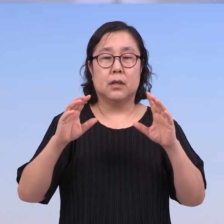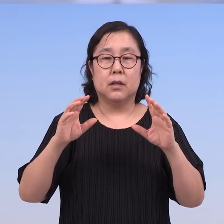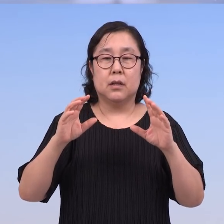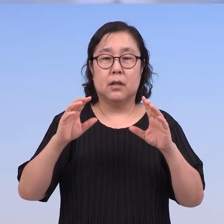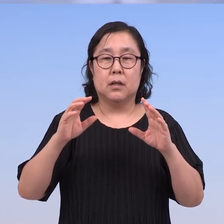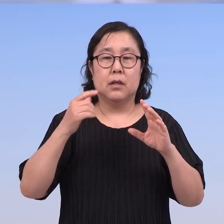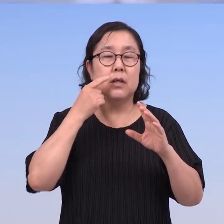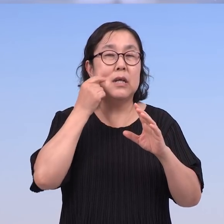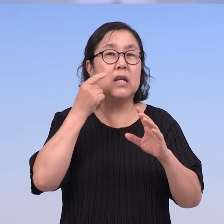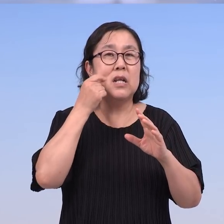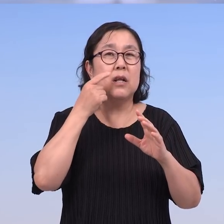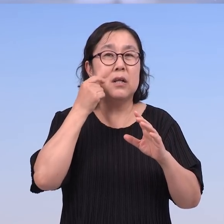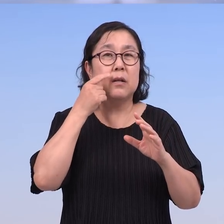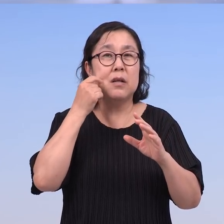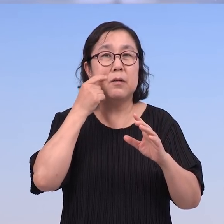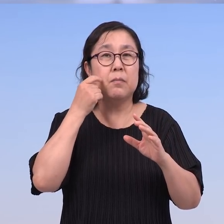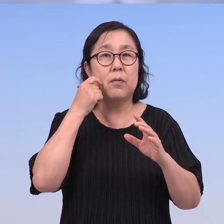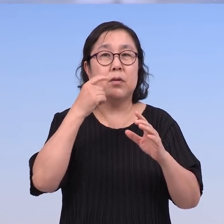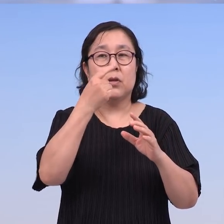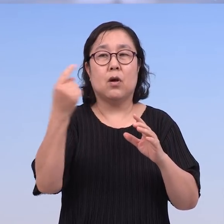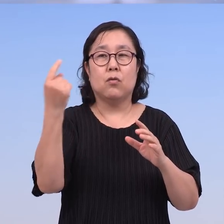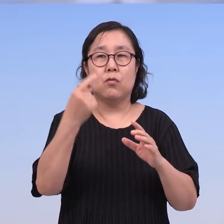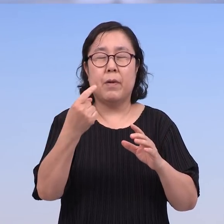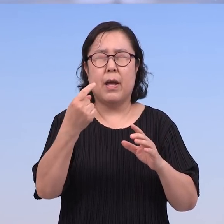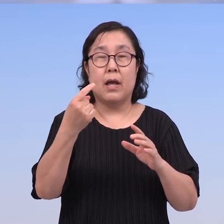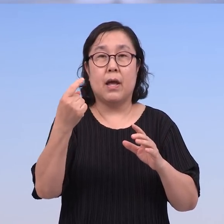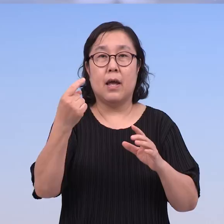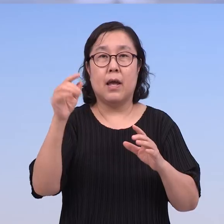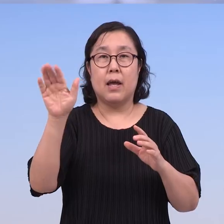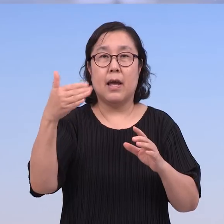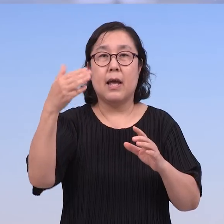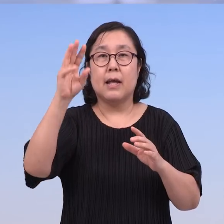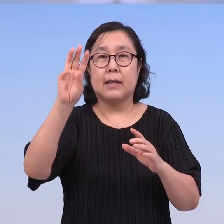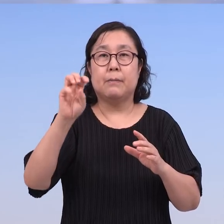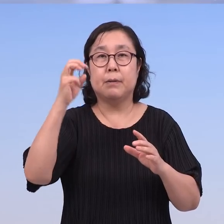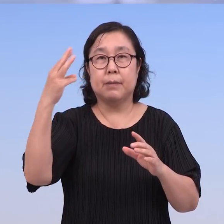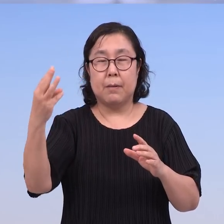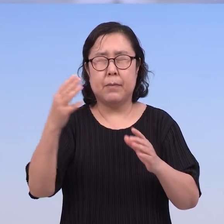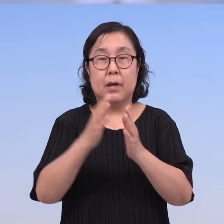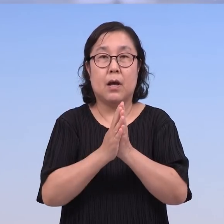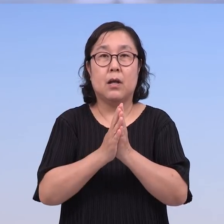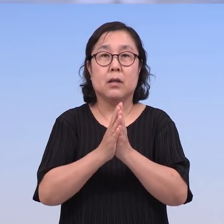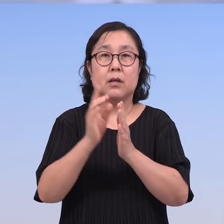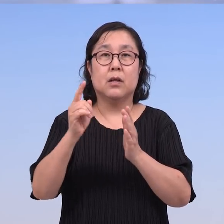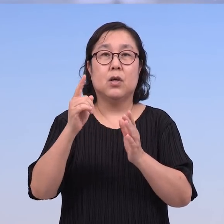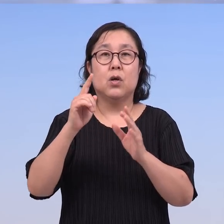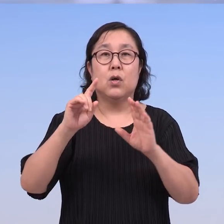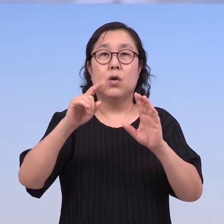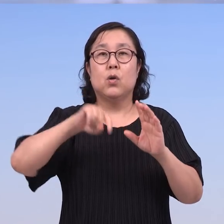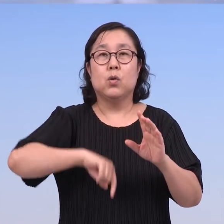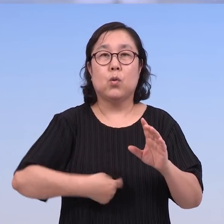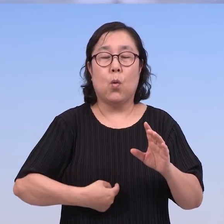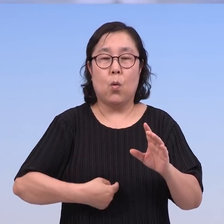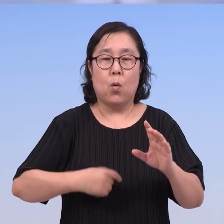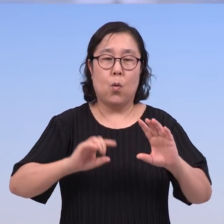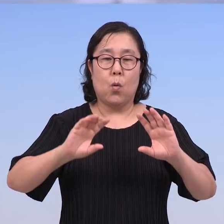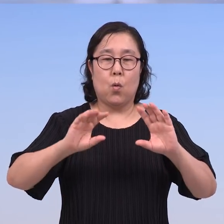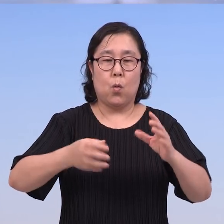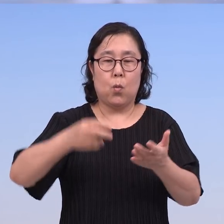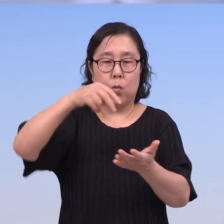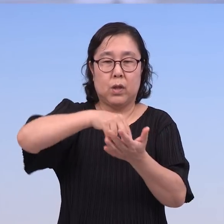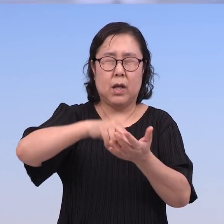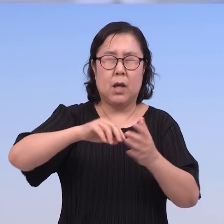일제강점기 1933년도를 배경으로 하는데요, 대한민국 임시정부 독립운동가들의 활약을 그린